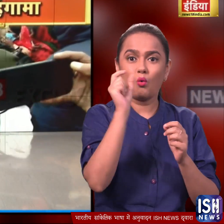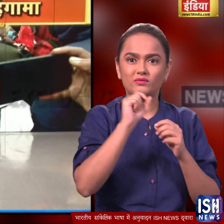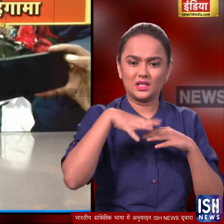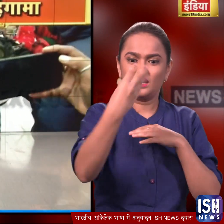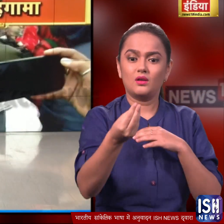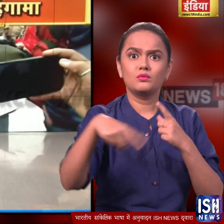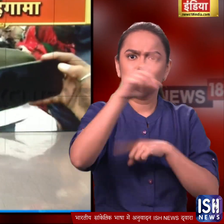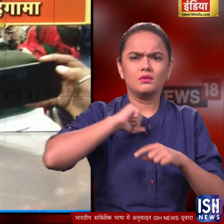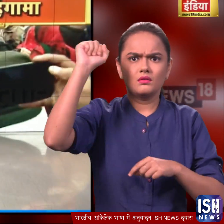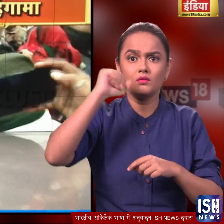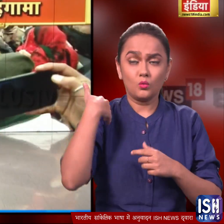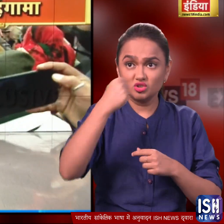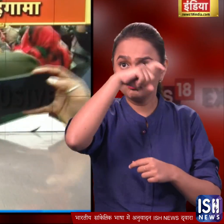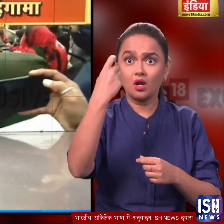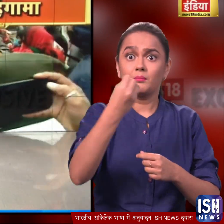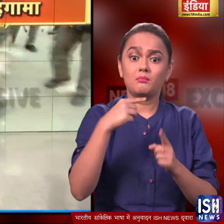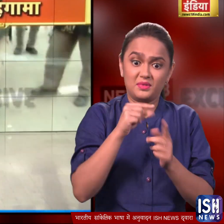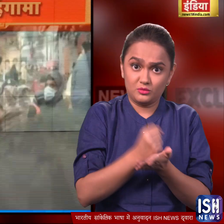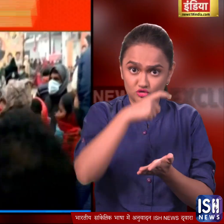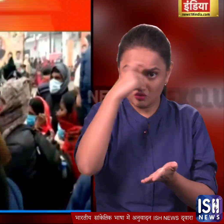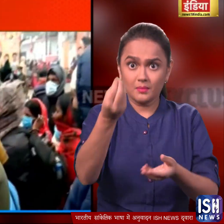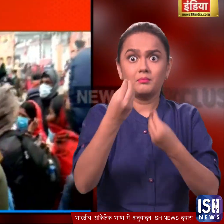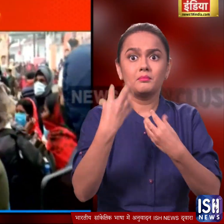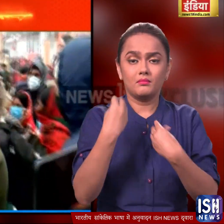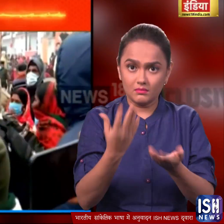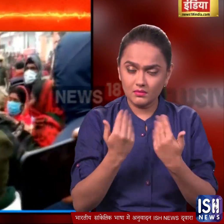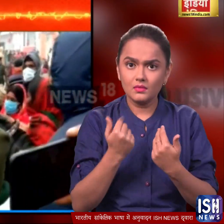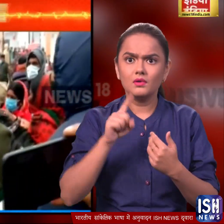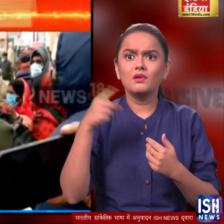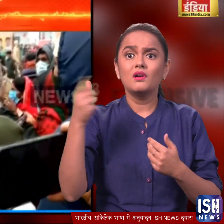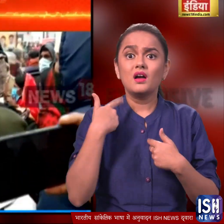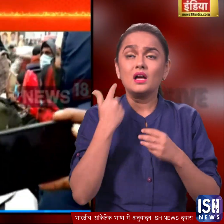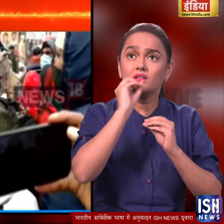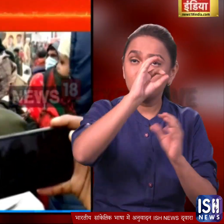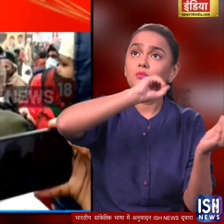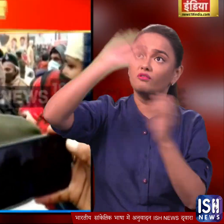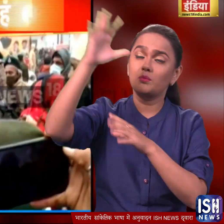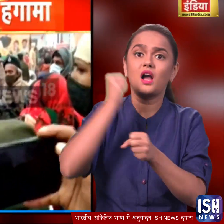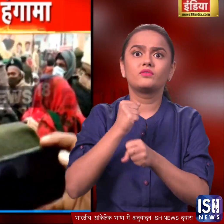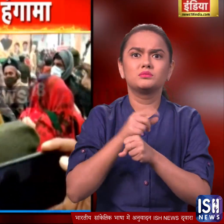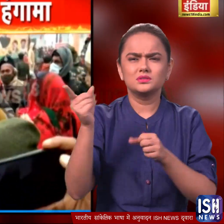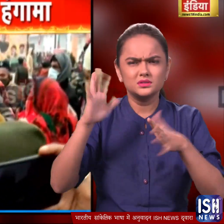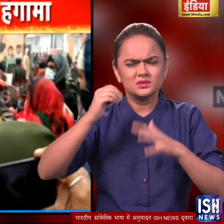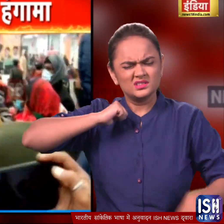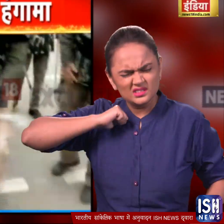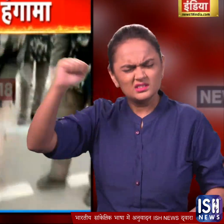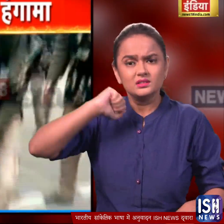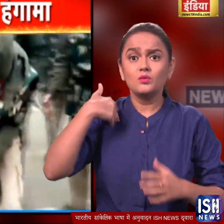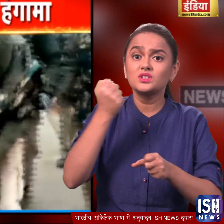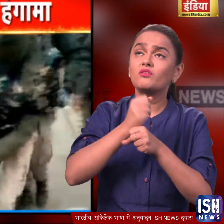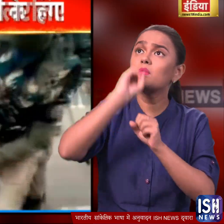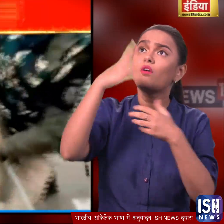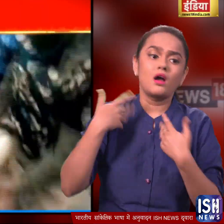ये लोग पक्की नौकरी की मांग को लेकर सड़कों पर उतरे और अपनी बात सरकार तक पहुंचाने के लिए जोरदार प्रदर्शन किया।